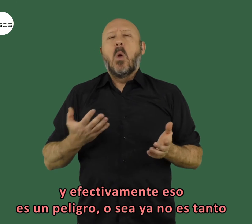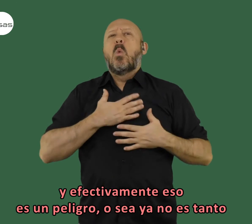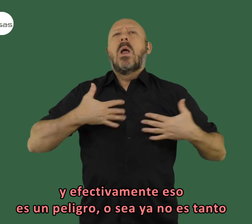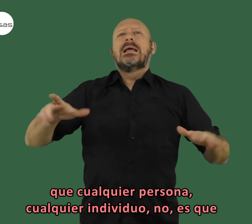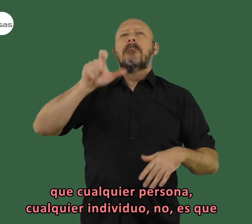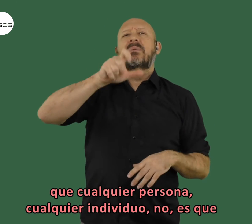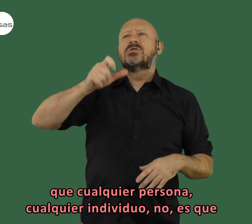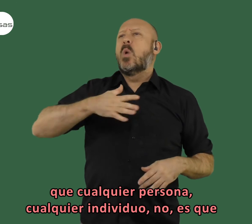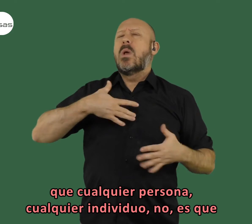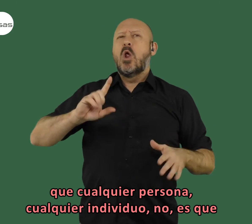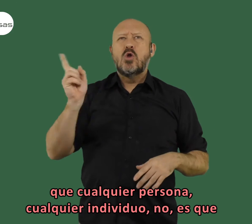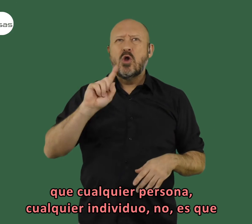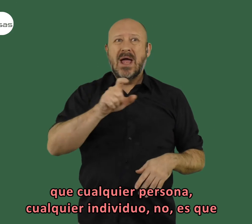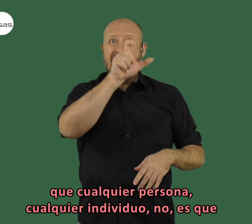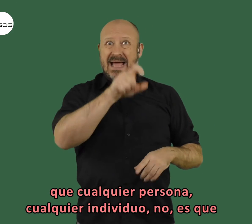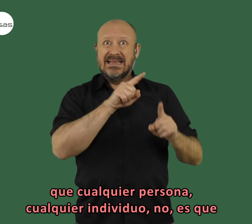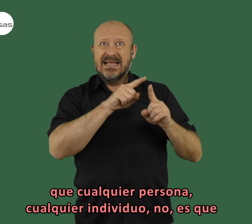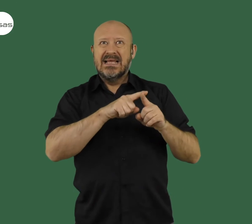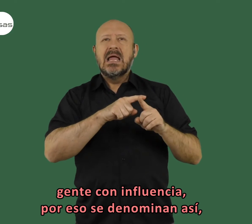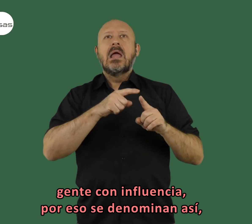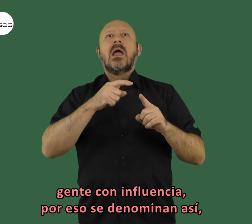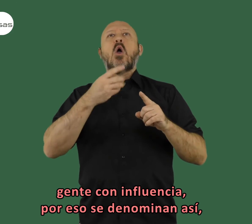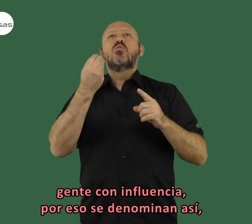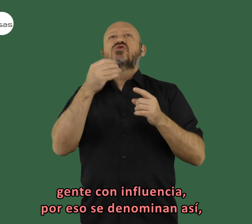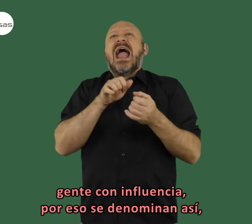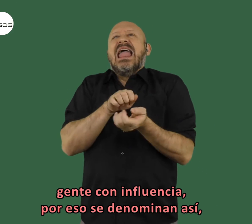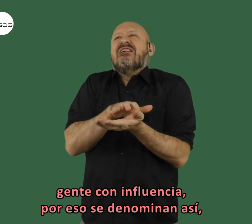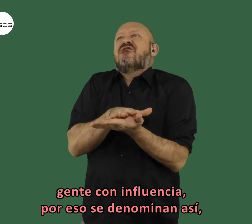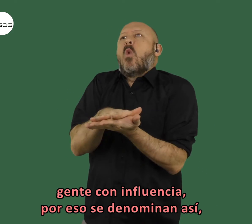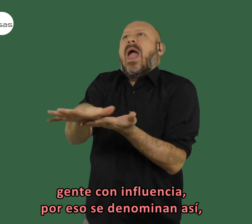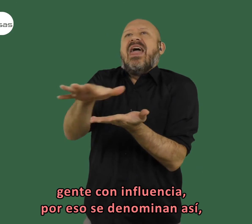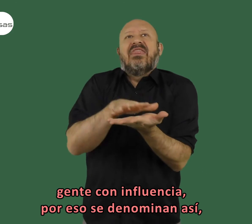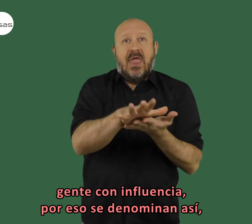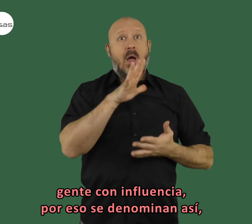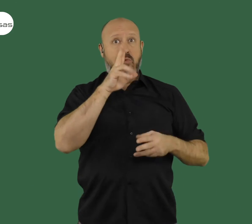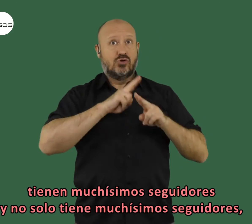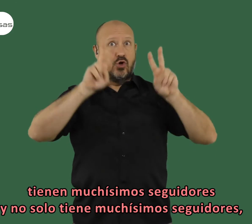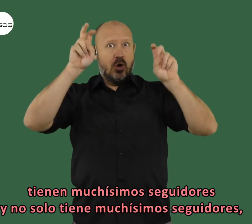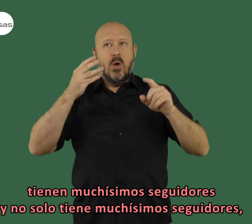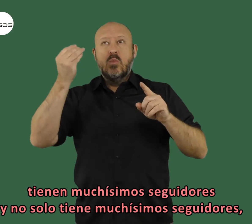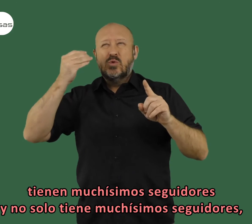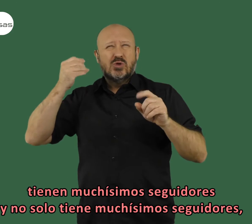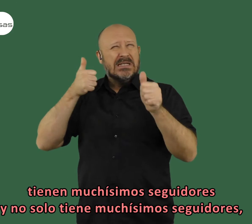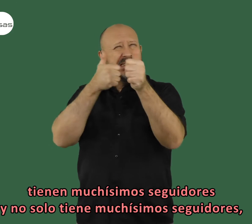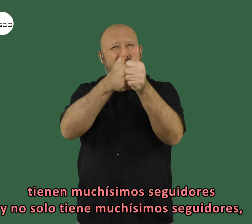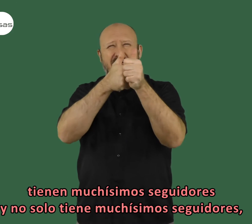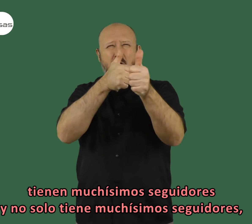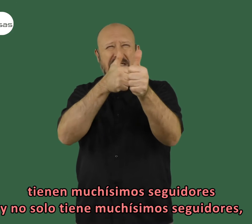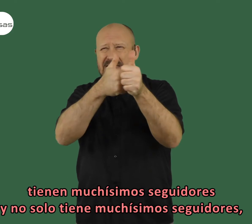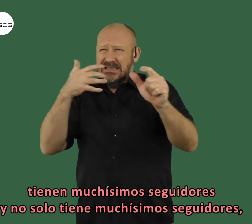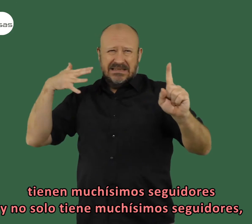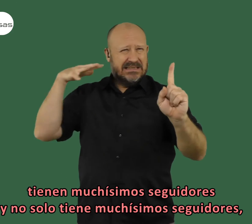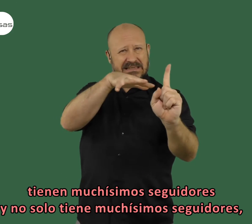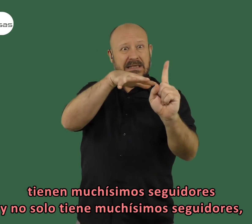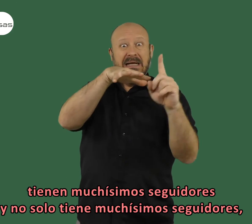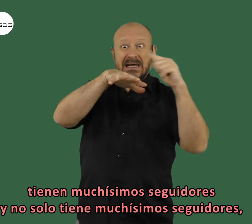tanto que cualquier persona, cualquier individuo, no, es que es gente con influencia. Por eso se denominan así, ¿no? Tienen muchísimos seguidores, y